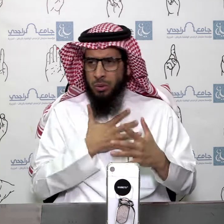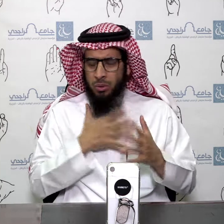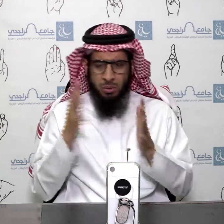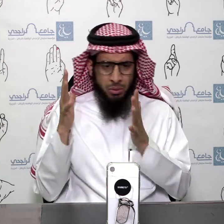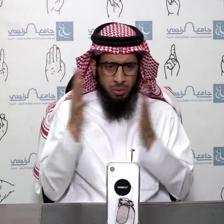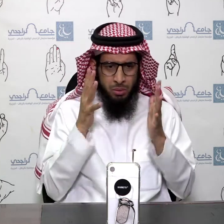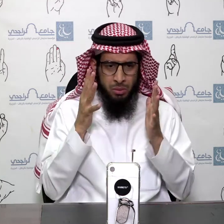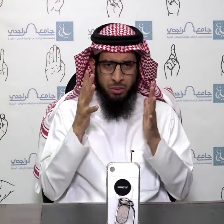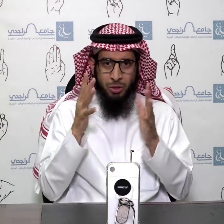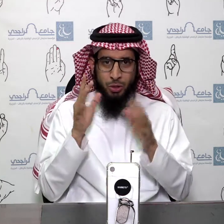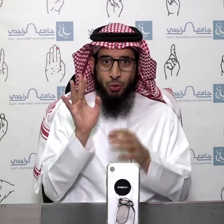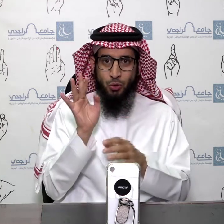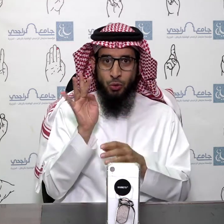بوجوده. رابعا،